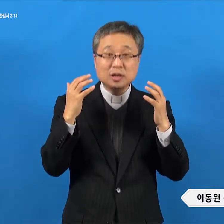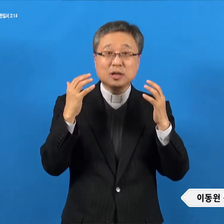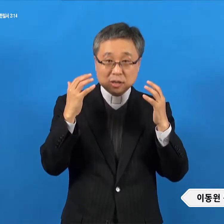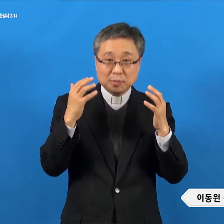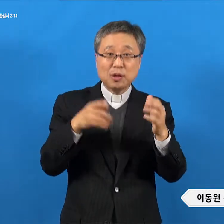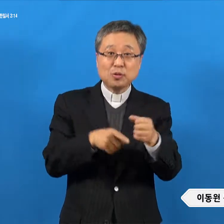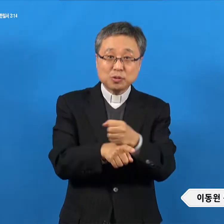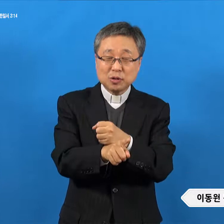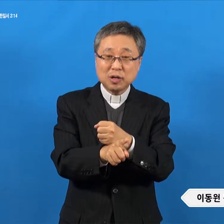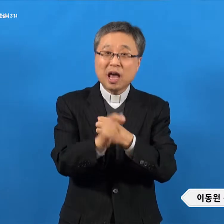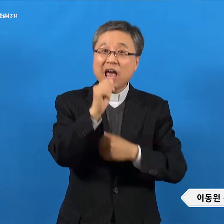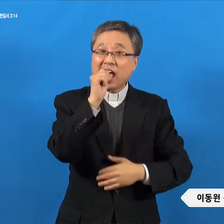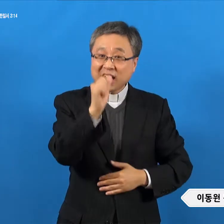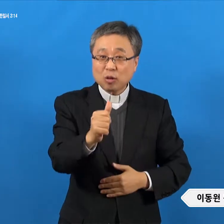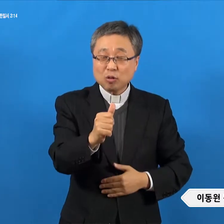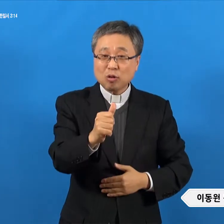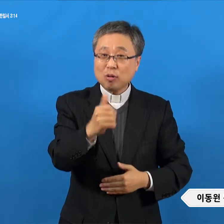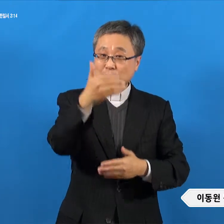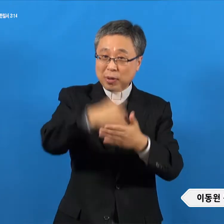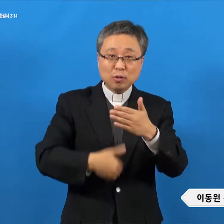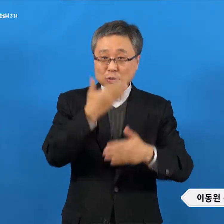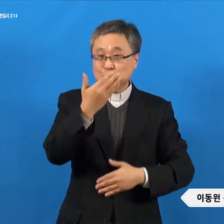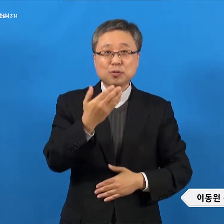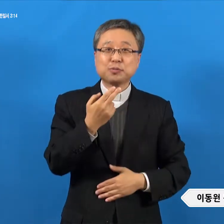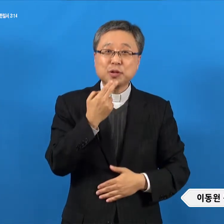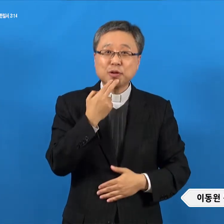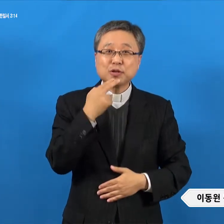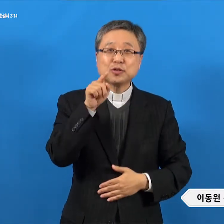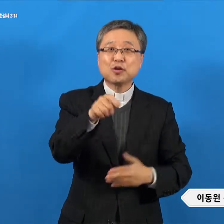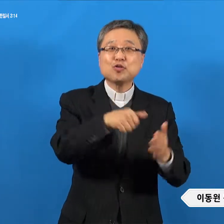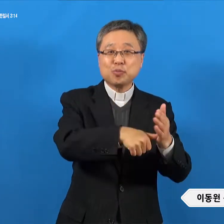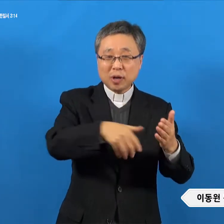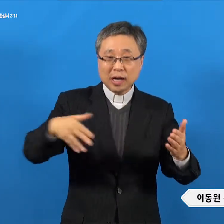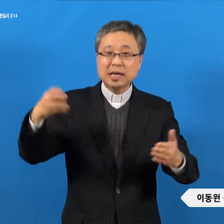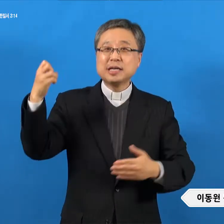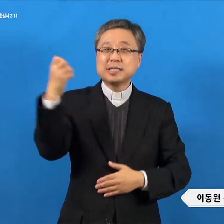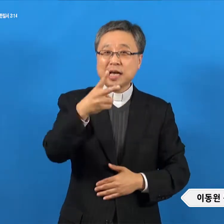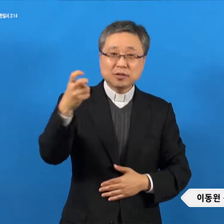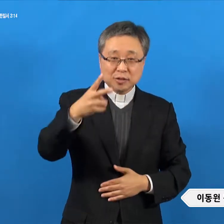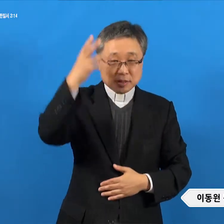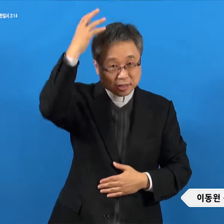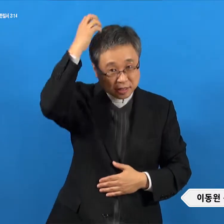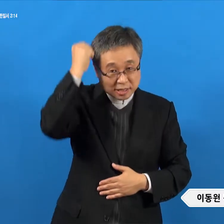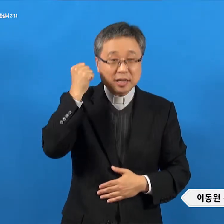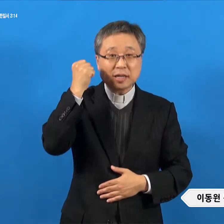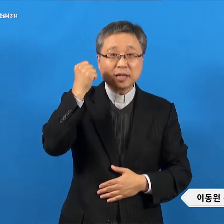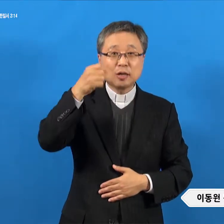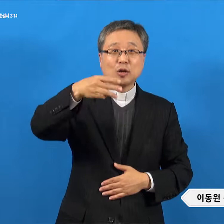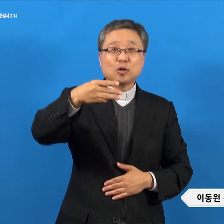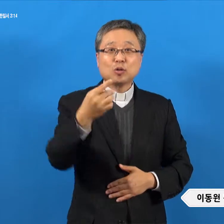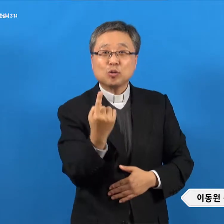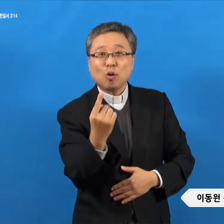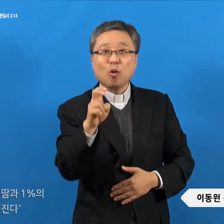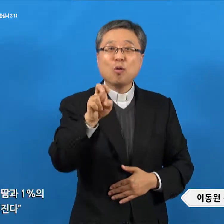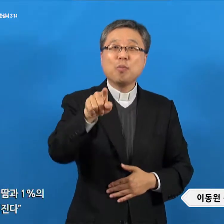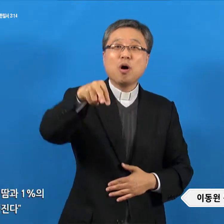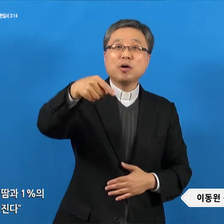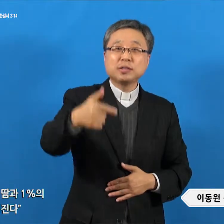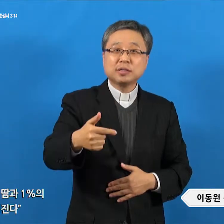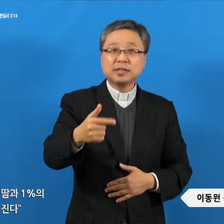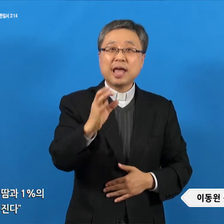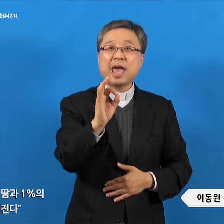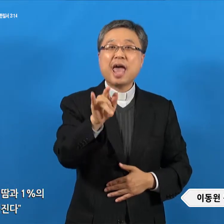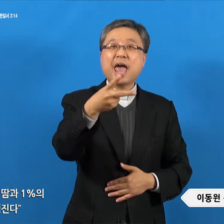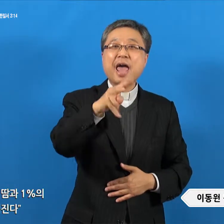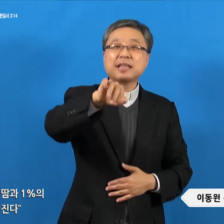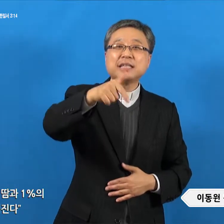수는 없습니다. 저 유명한 우리가 자주 기억하는 명구인 타마스 에디슨이 남긴 말, 천재는